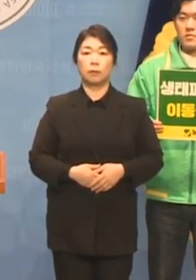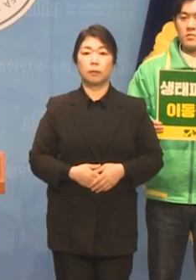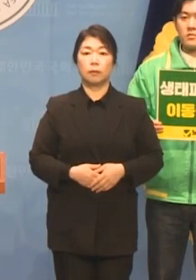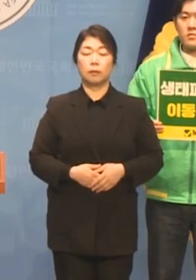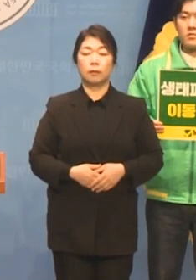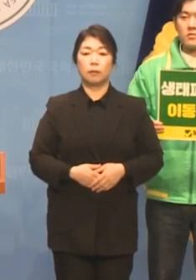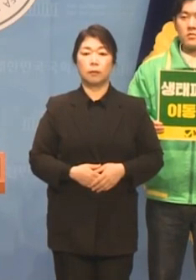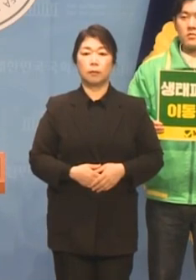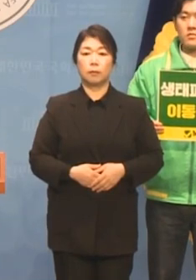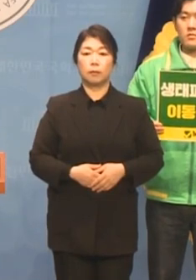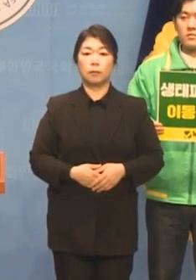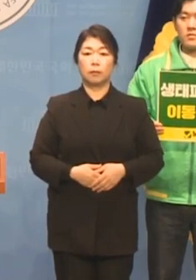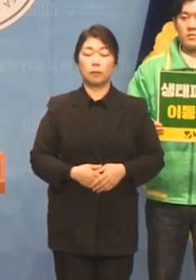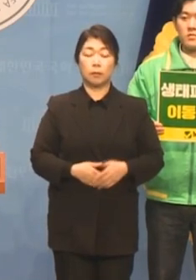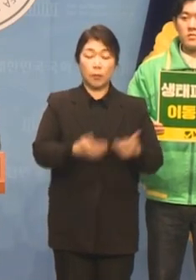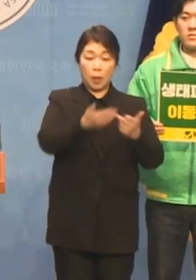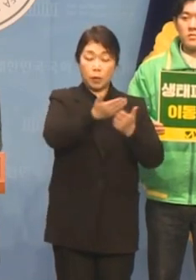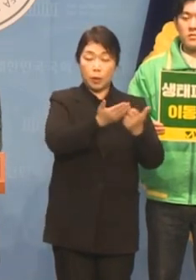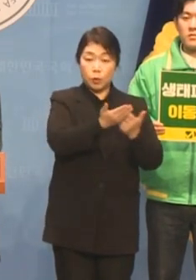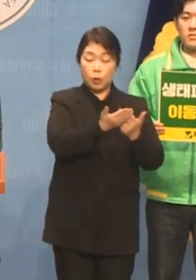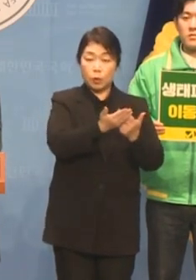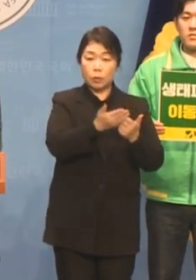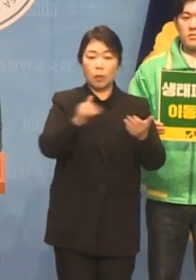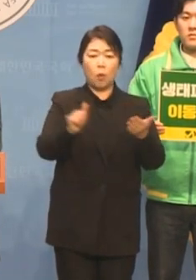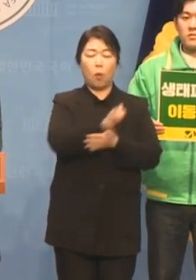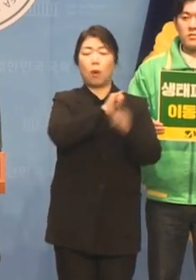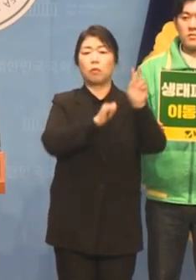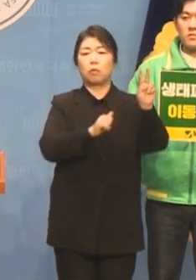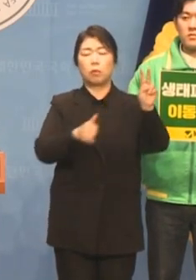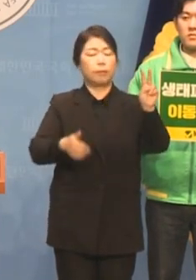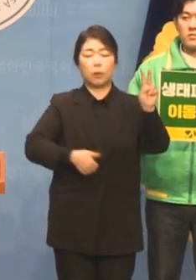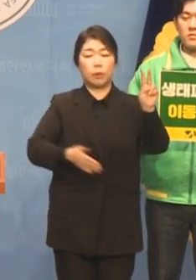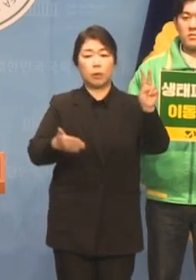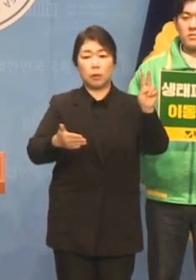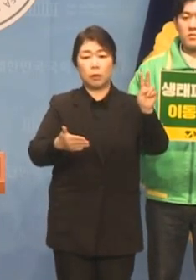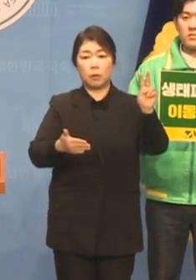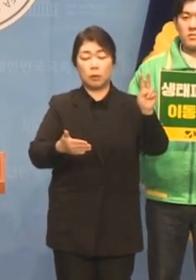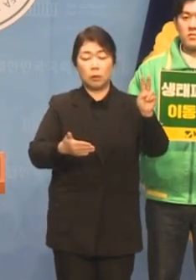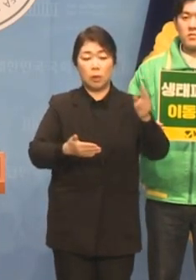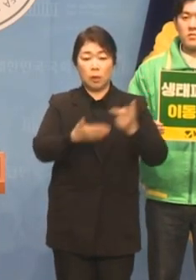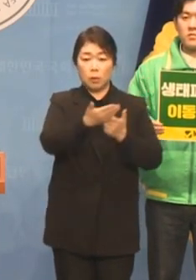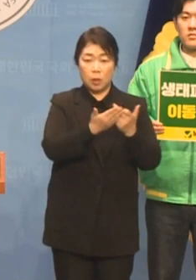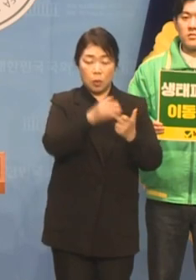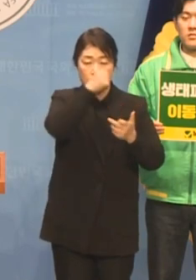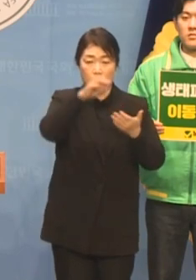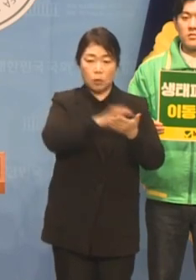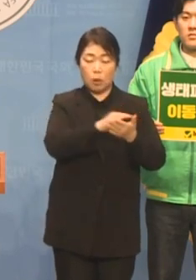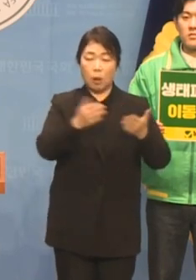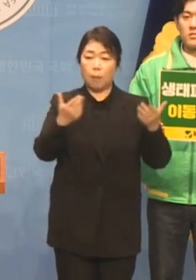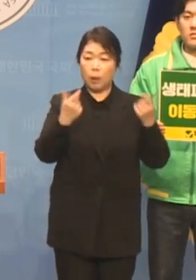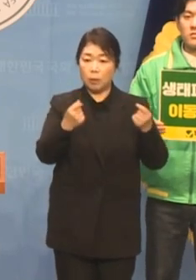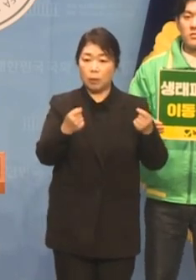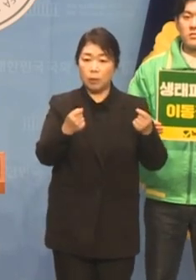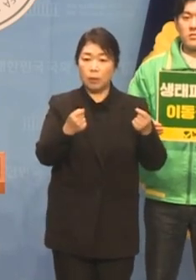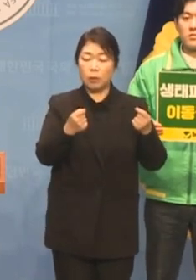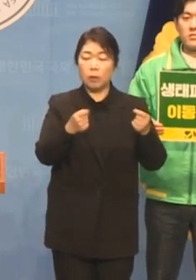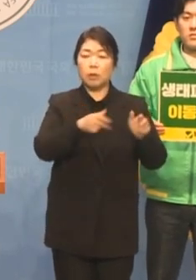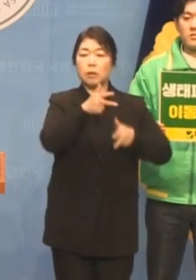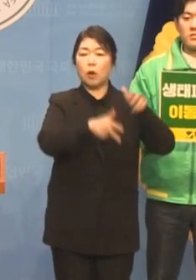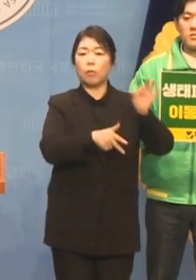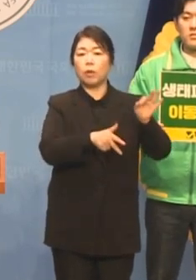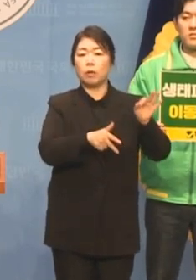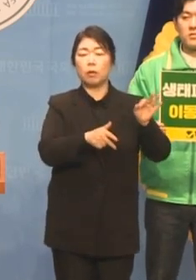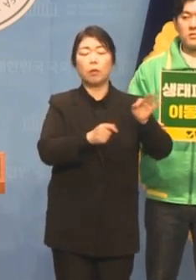공동행동 제주의 두 개의 공항은 필요 없습니다 제주도 예상 만먹는 사업비를 기회기 대운과 불평 등 해소에